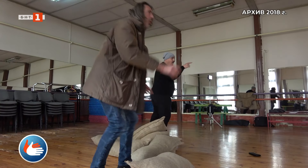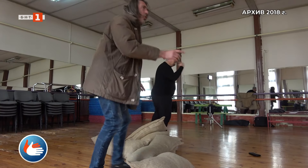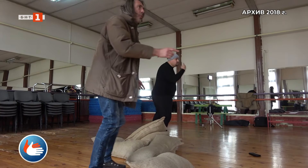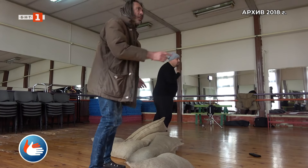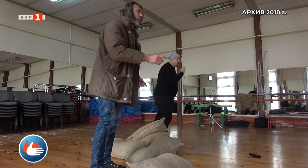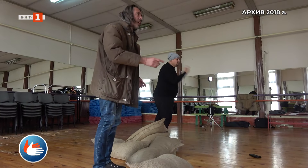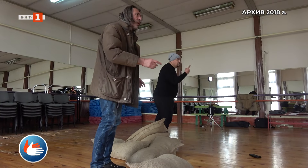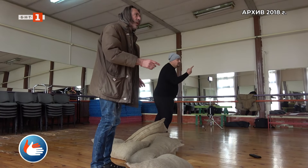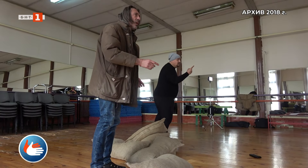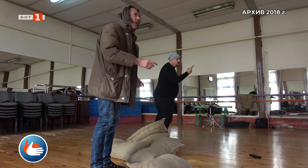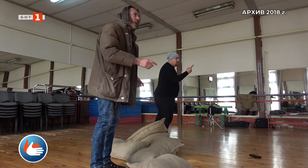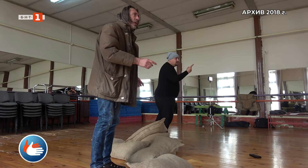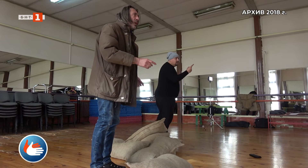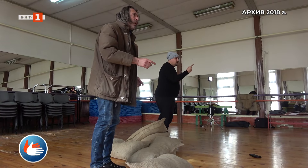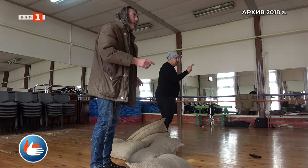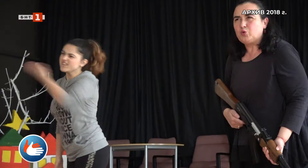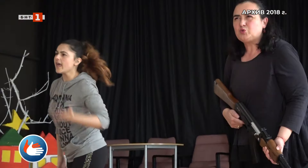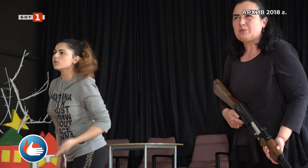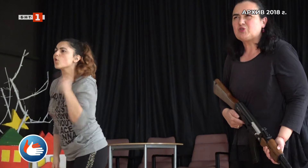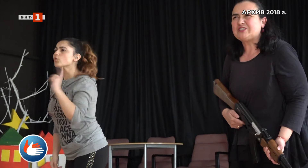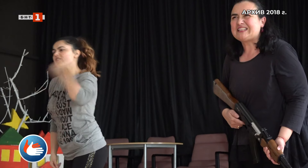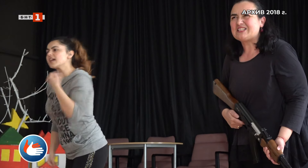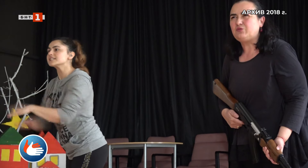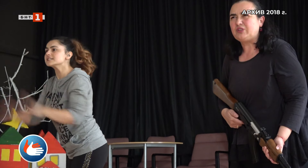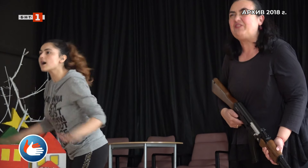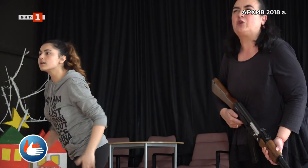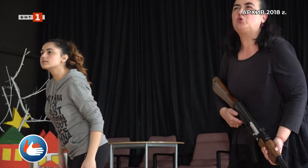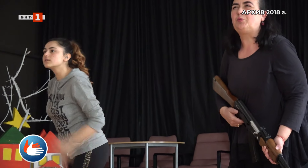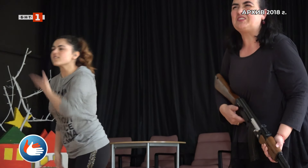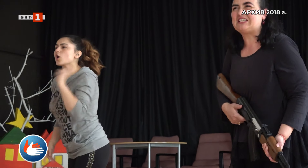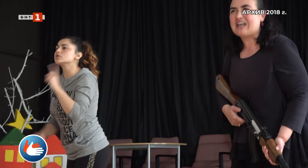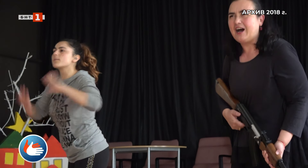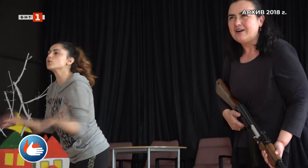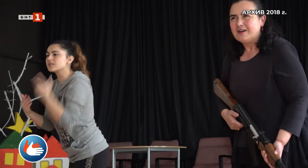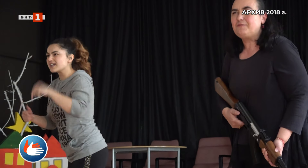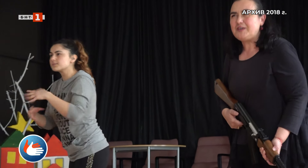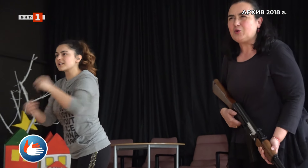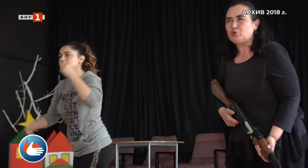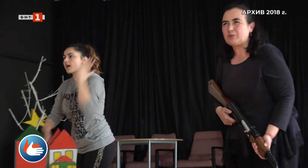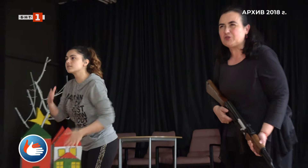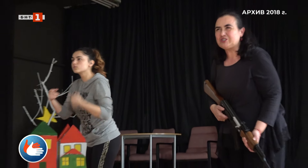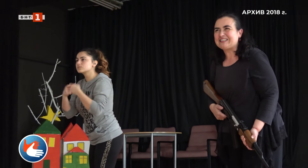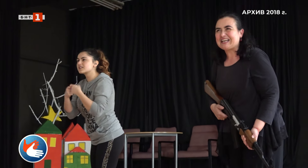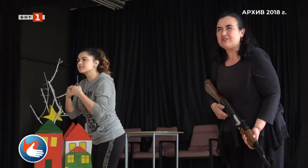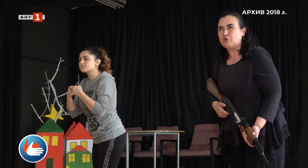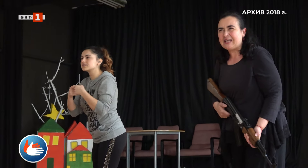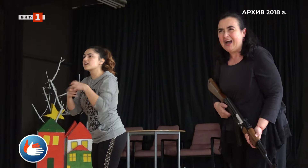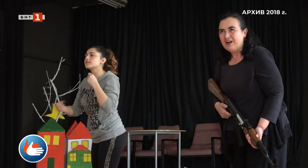Говориш мой език? Вие, които започнахте тази война, вие, които убивате деца, вие, които започнахте тази война, в